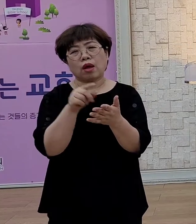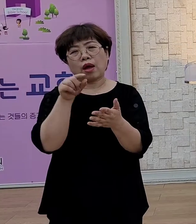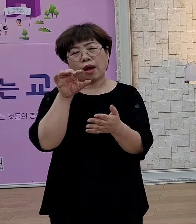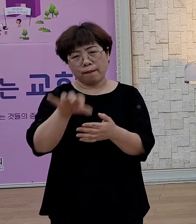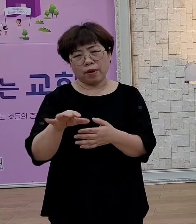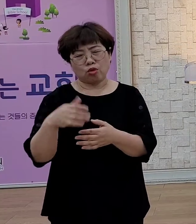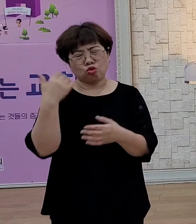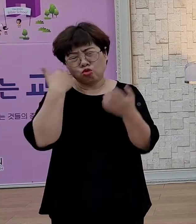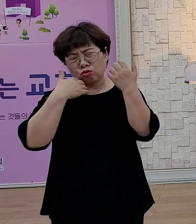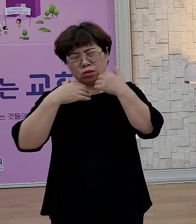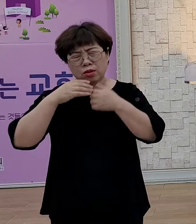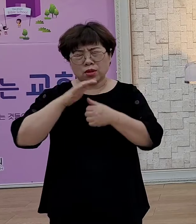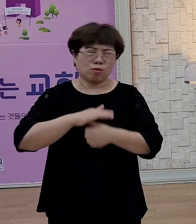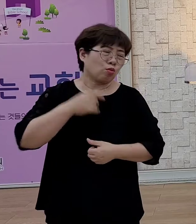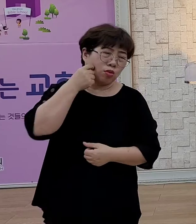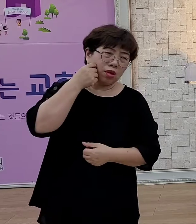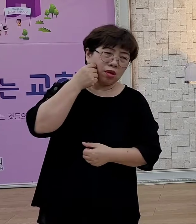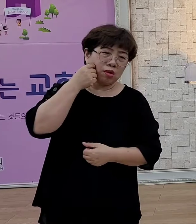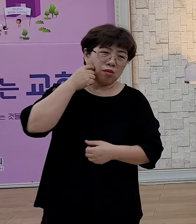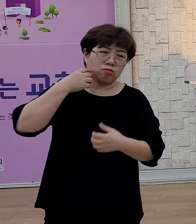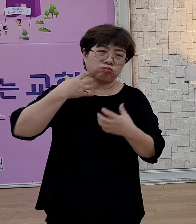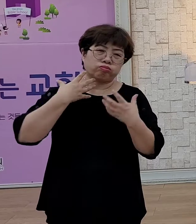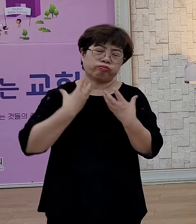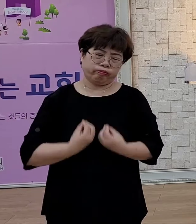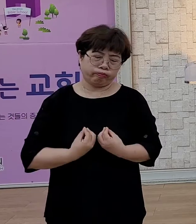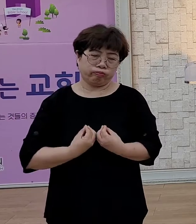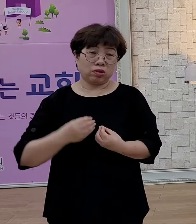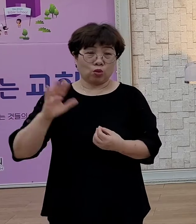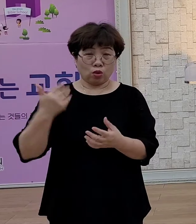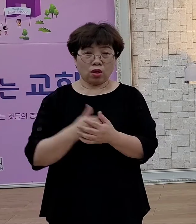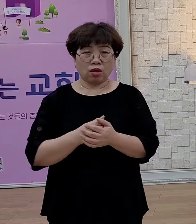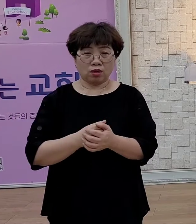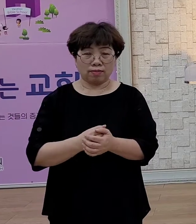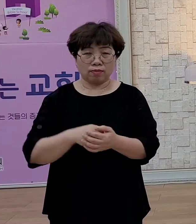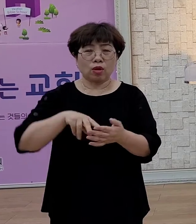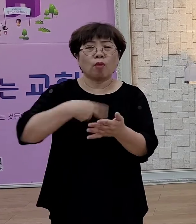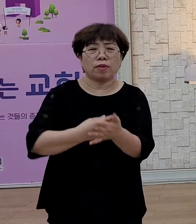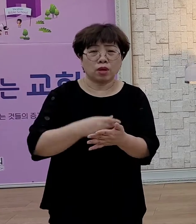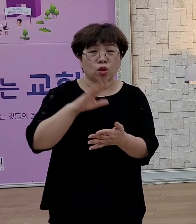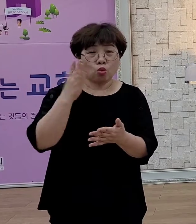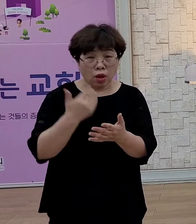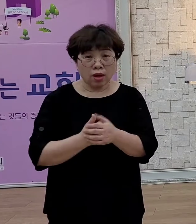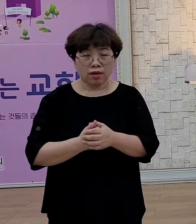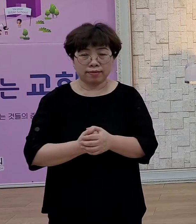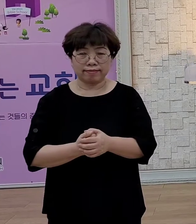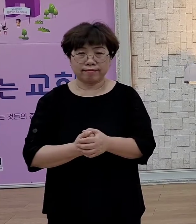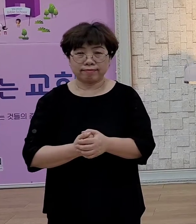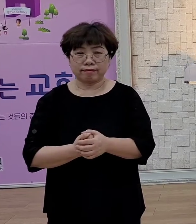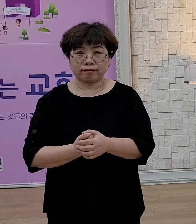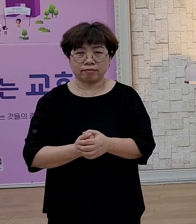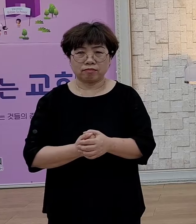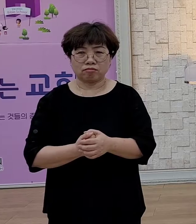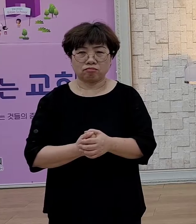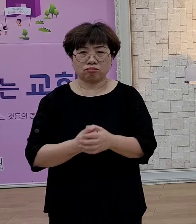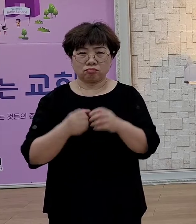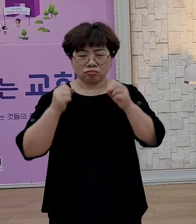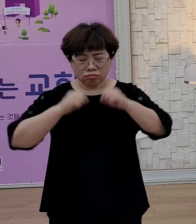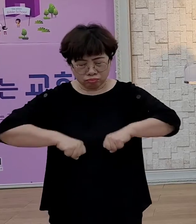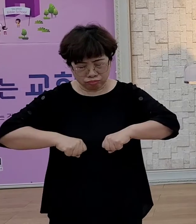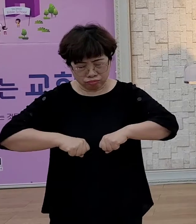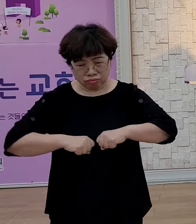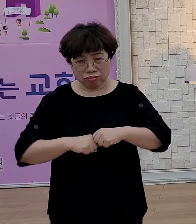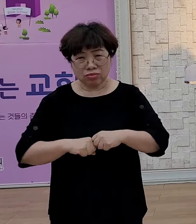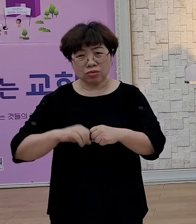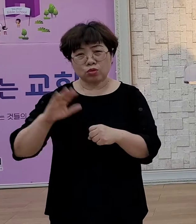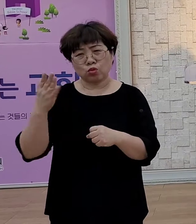대부분 다 못 버티고 주저앉아 버려요. 인간관계에서 무너지잖아요. 그 문제가 생기잖아요. 그러면 무너진다 그러잖아요. 못